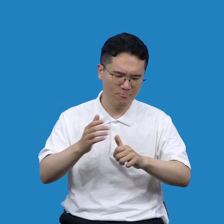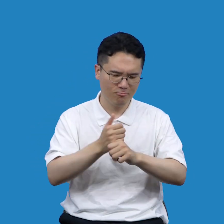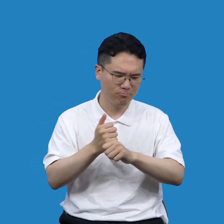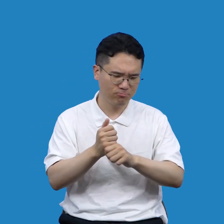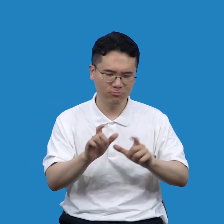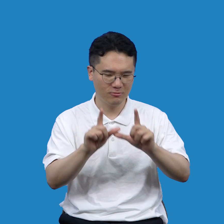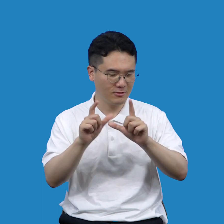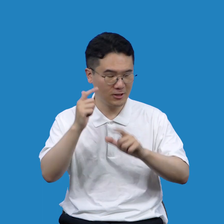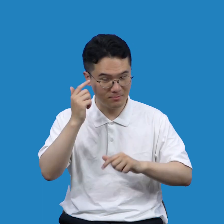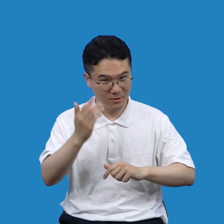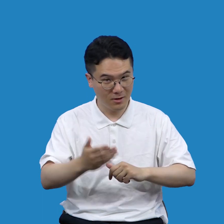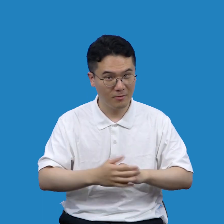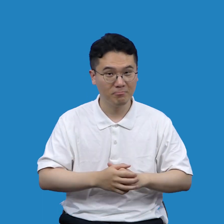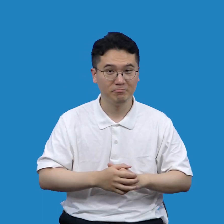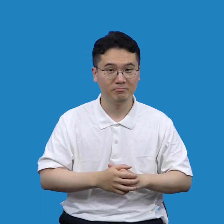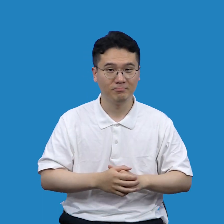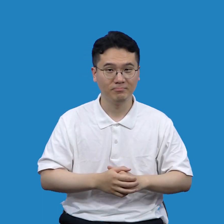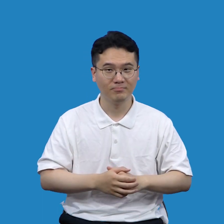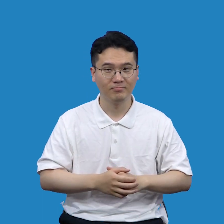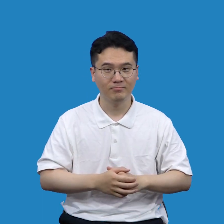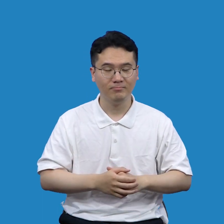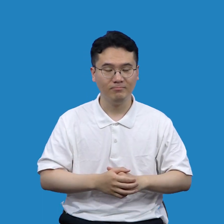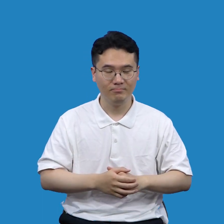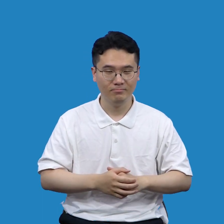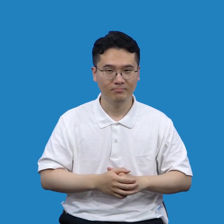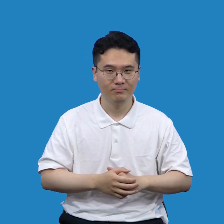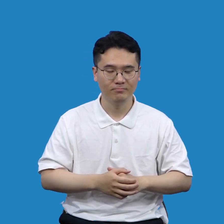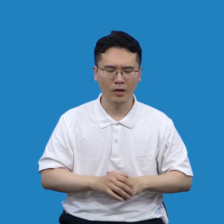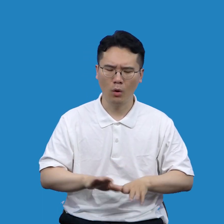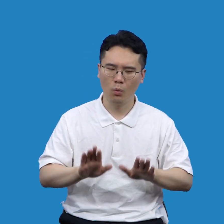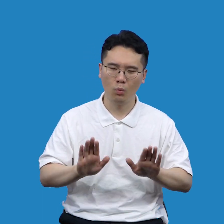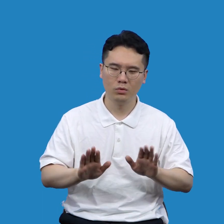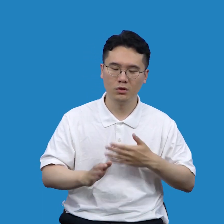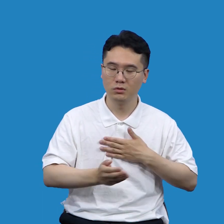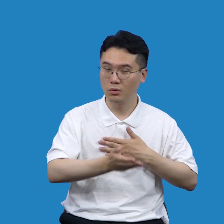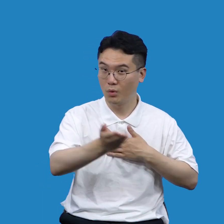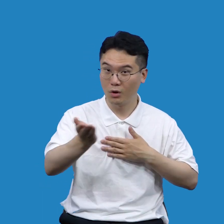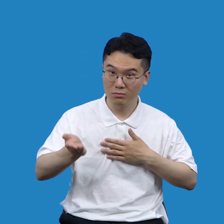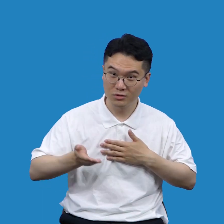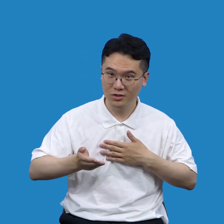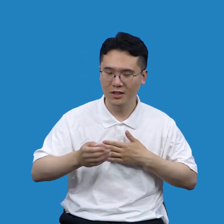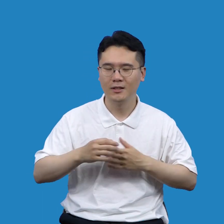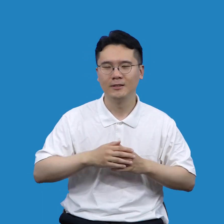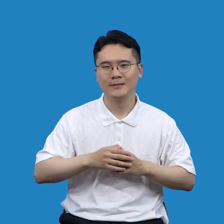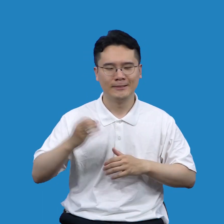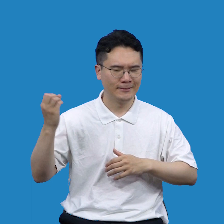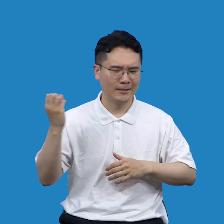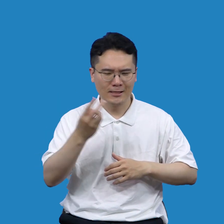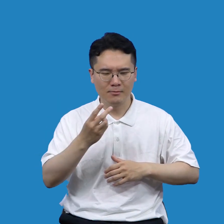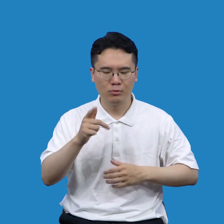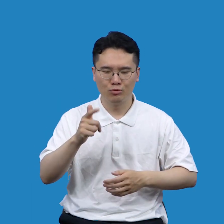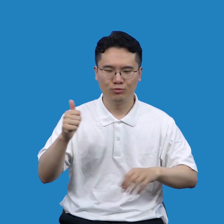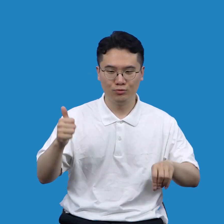붙들고 사시겠습니까? 그렇다면 오늘 저와 여러분은 다시 한번 주님